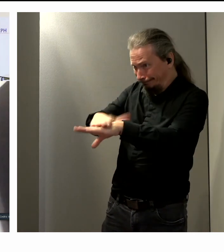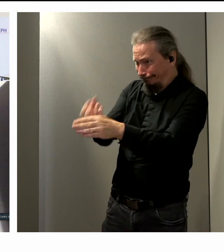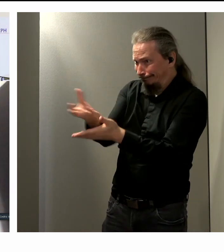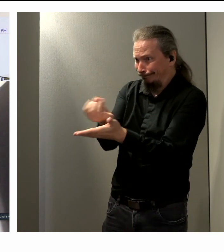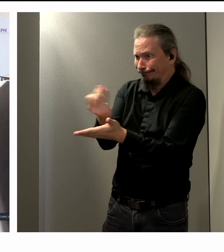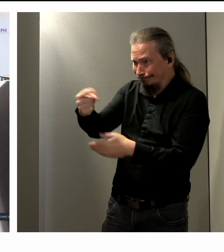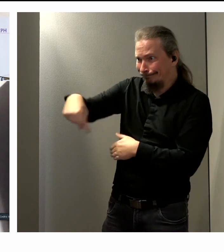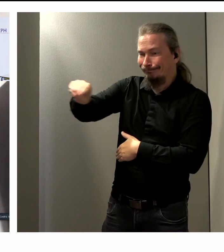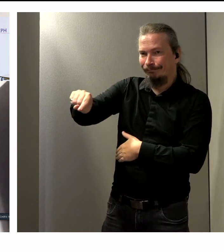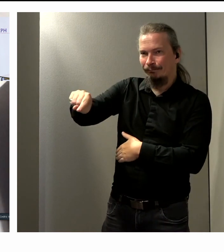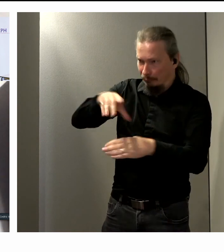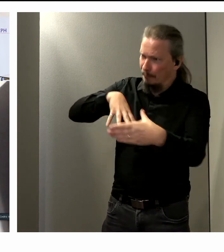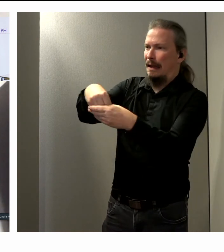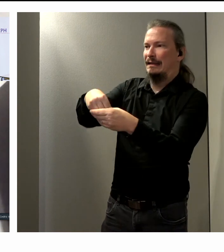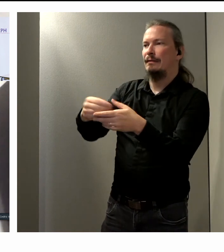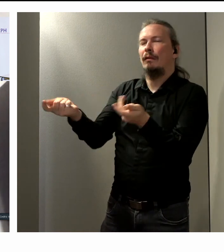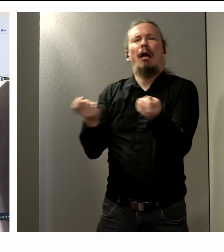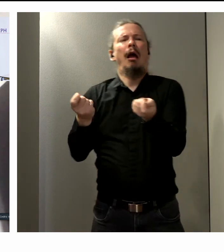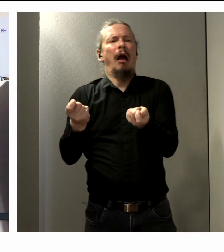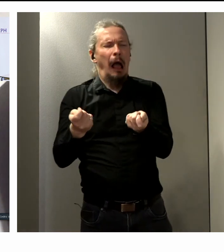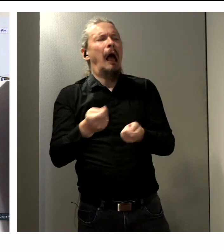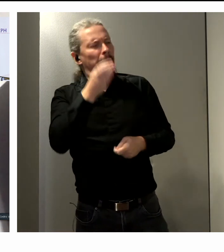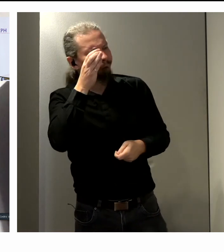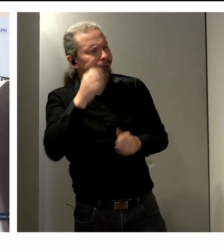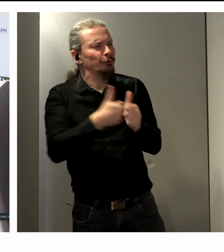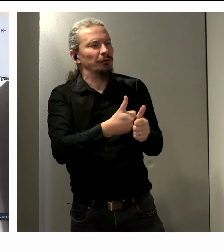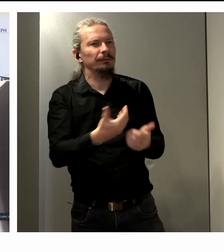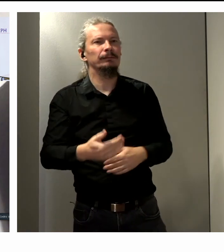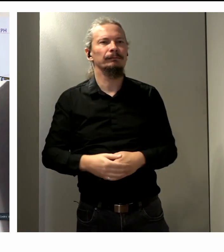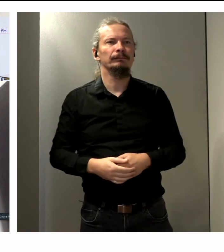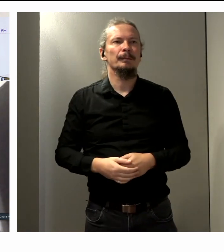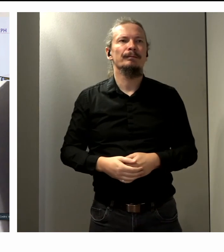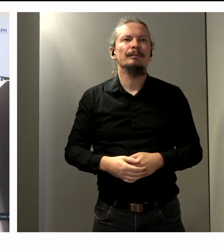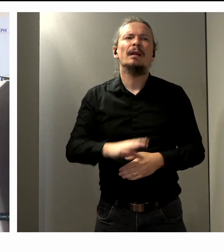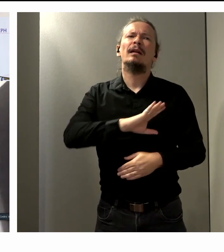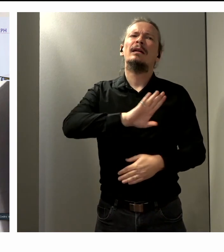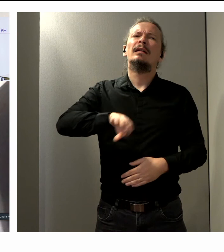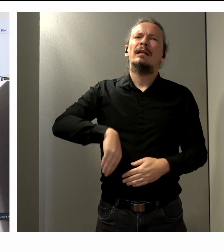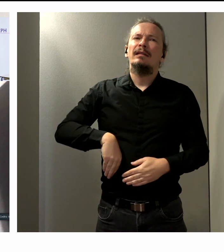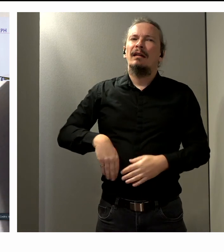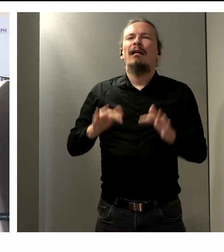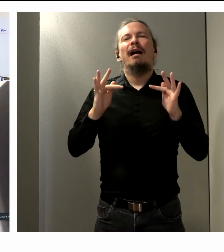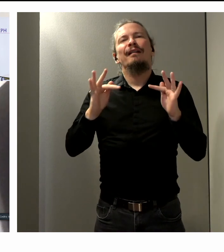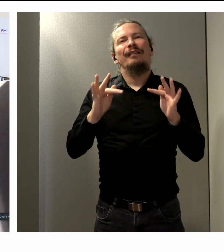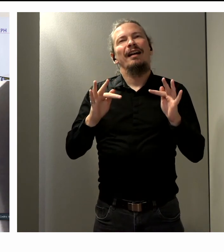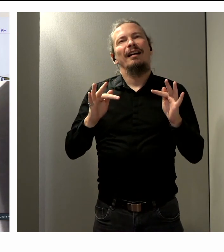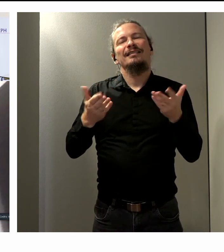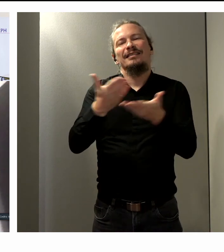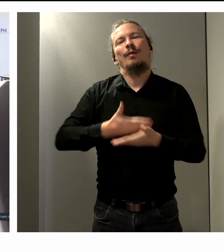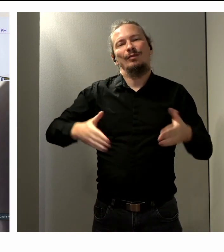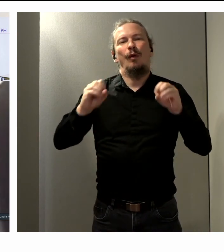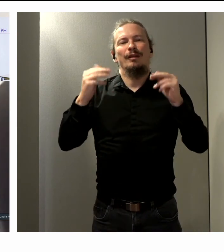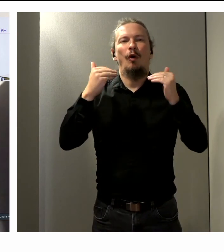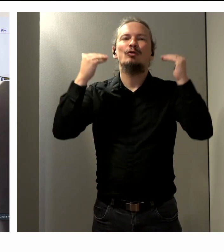des consignes, qui participe à la gouvernance. Je terminerai sur ce cas d'enseignement supérieur que j'ai pu